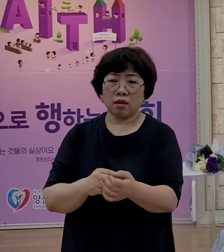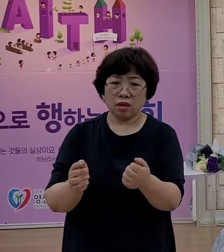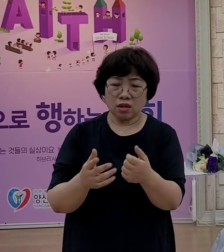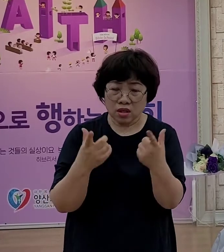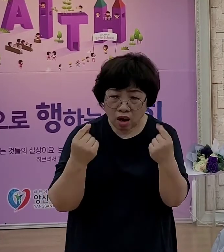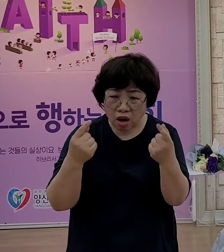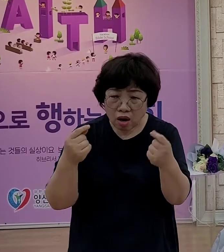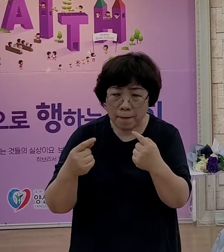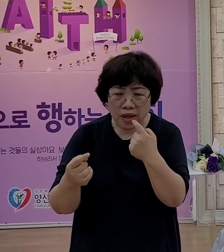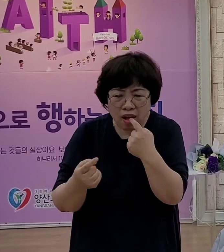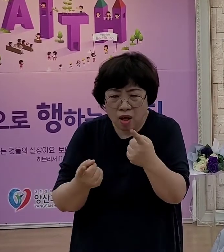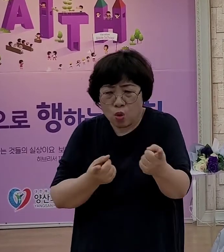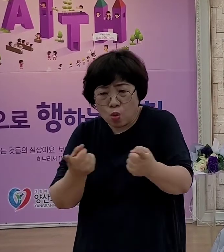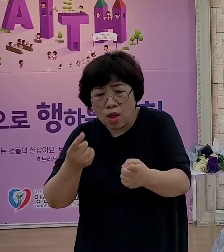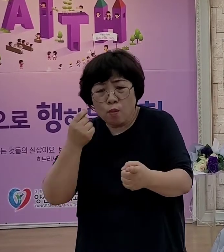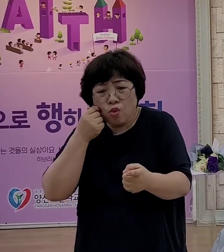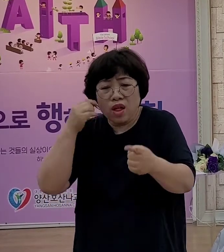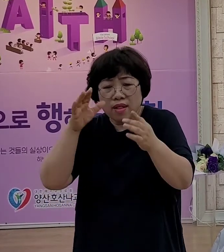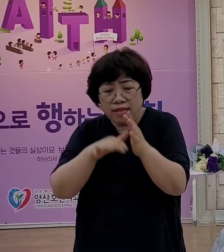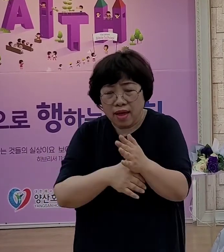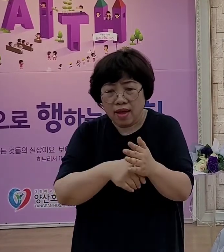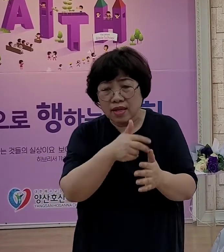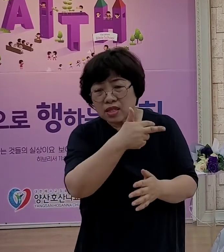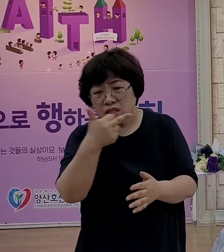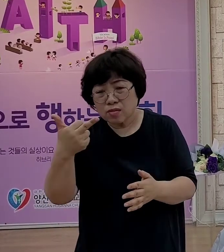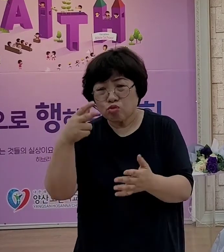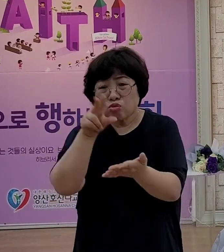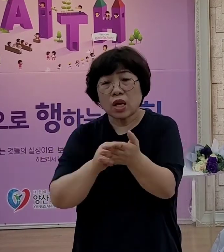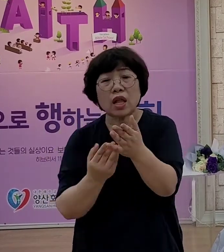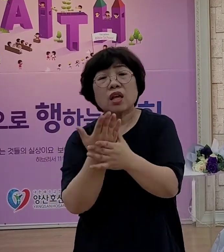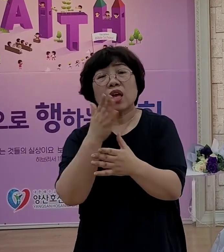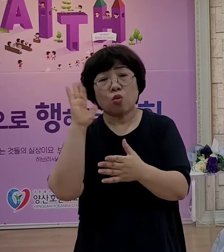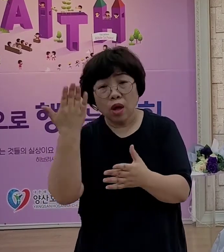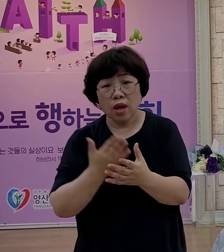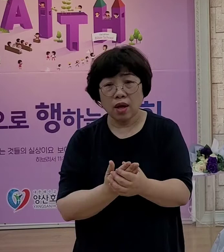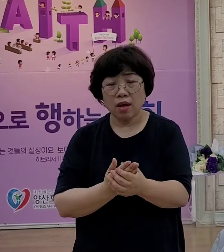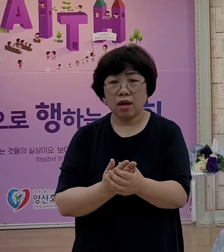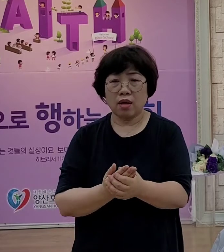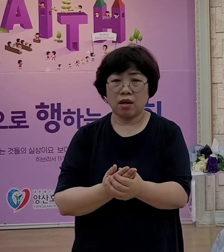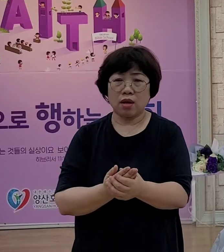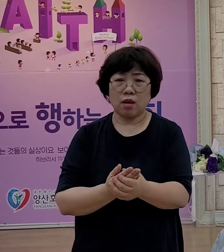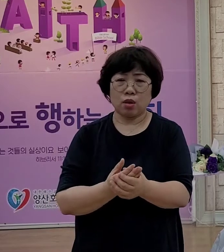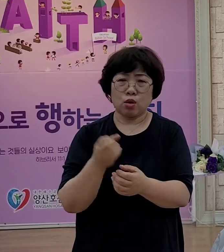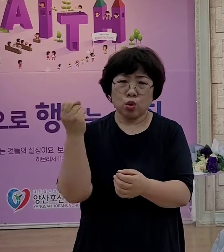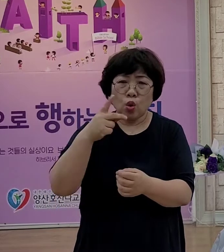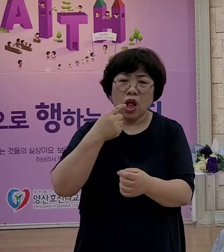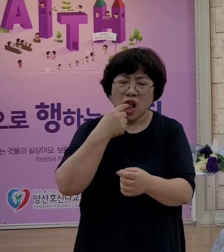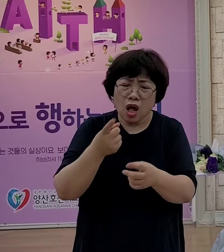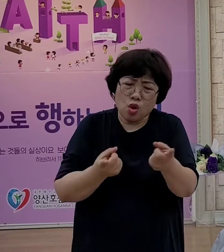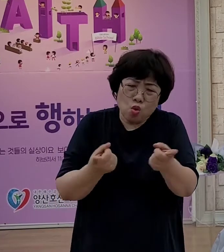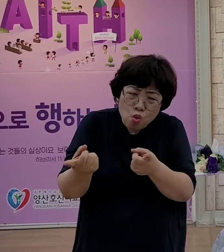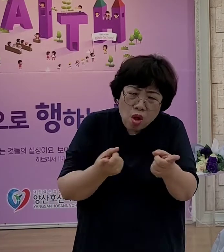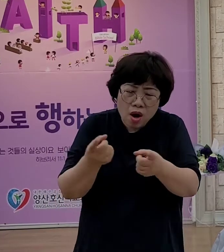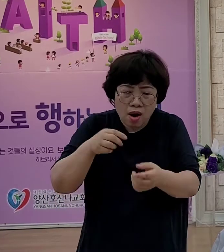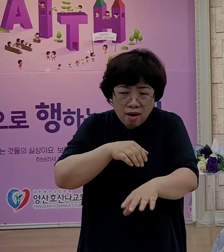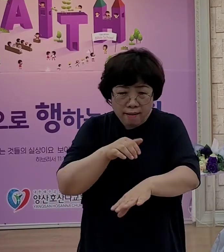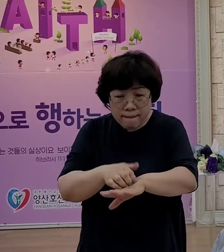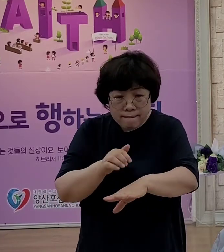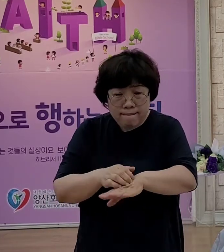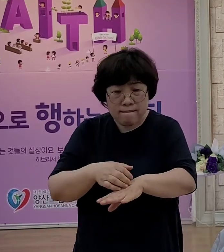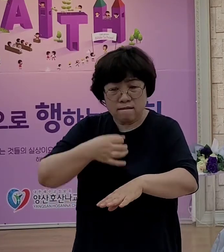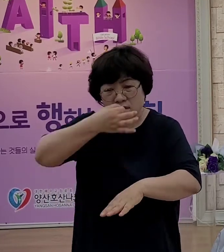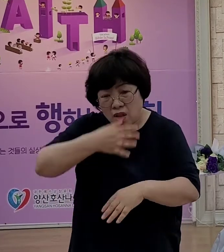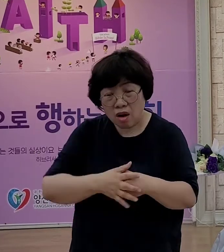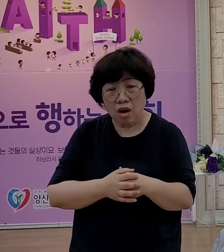어마어마한 이런 위험한 상황이 발생하는데 특별히 이 혀는 길들이기 어렵다. 제어하기 어렵고.